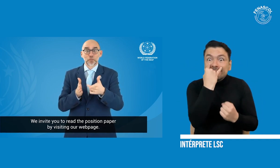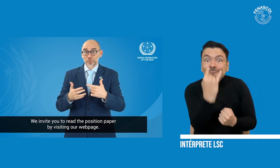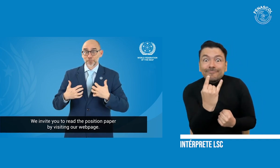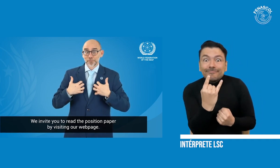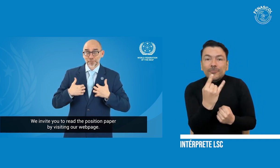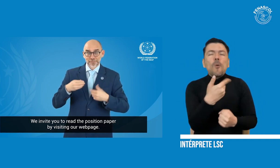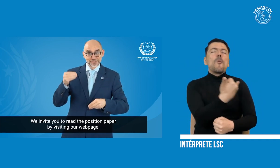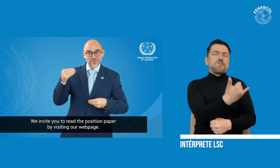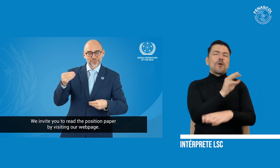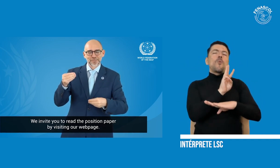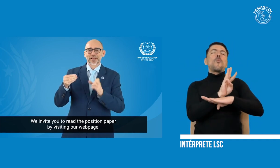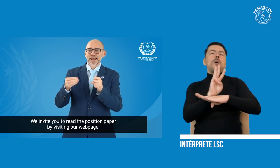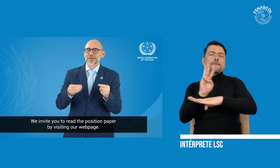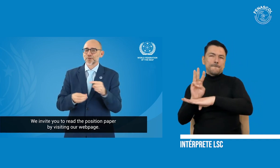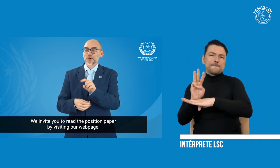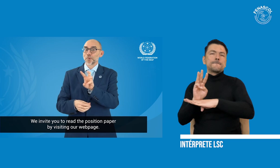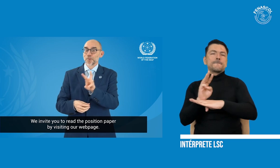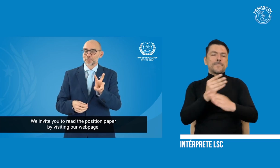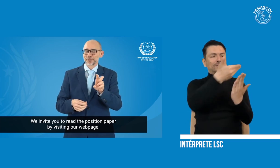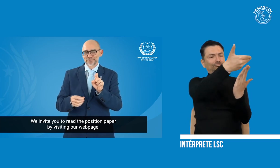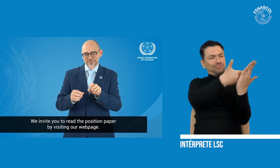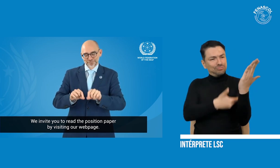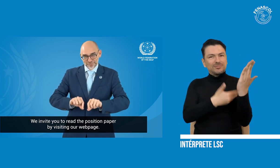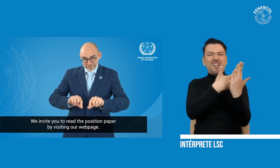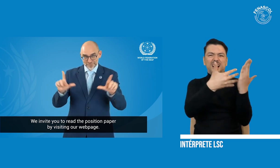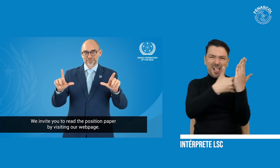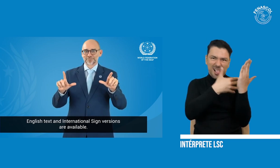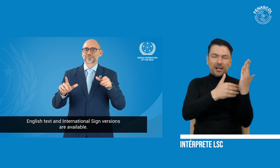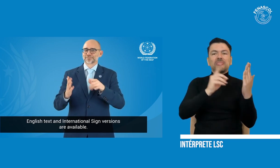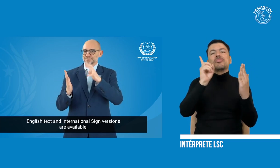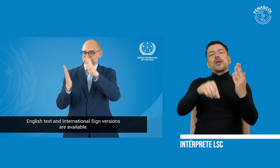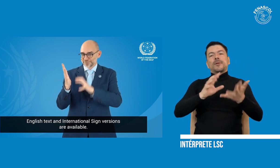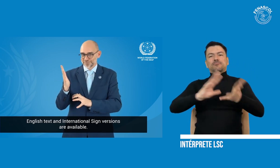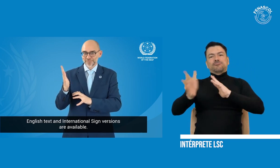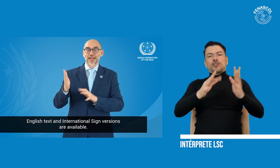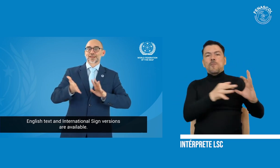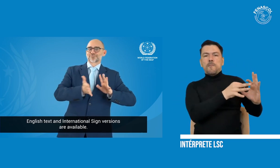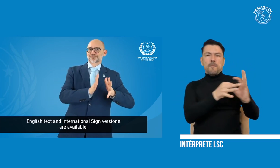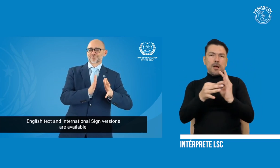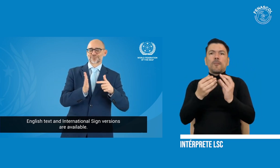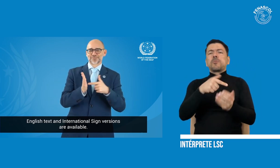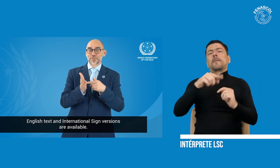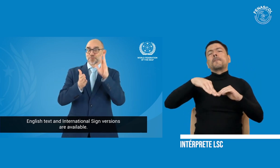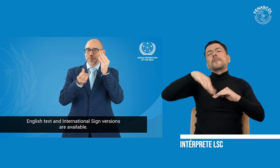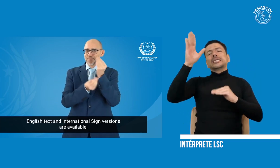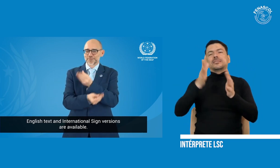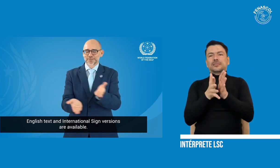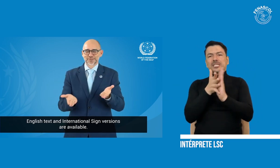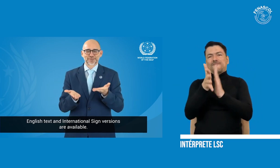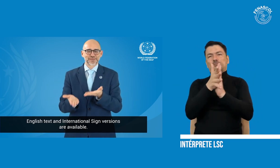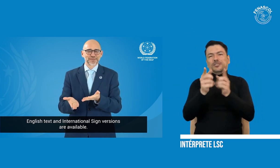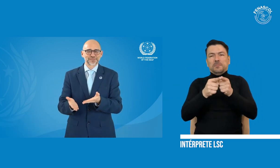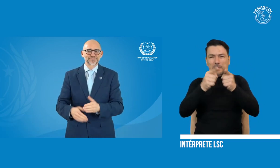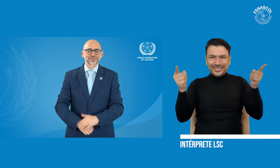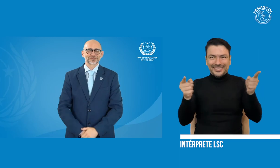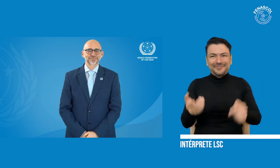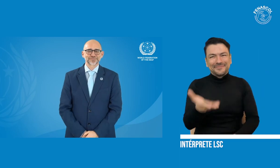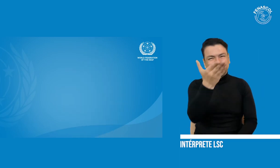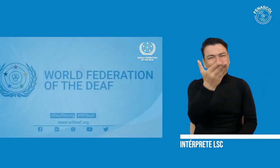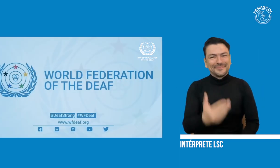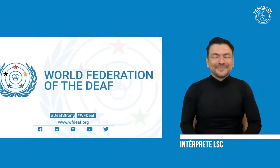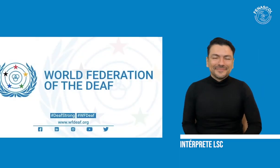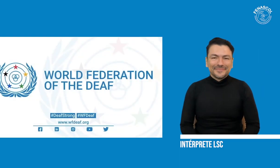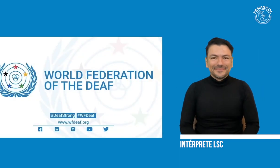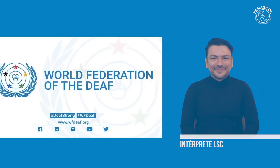señas. Si están interesados en saber más sobre este tema, en la página web encontrará el texto con videos en lengua de señas ampliando la información.